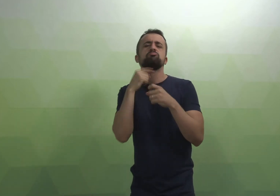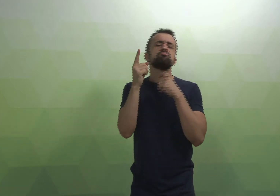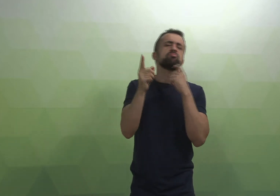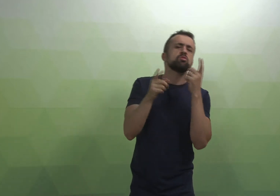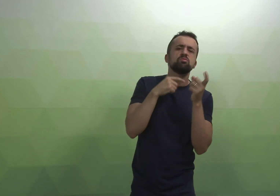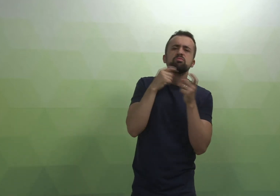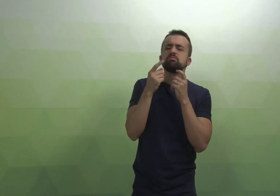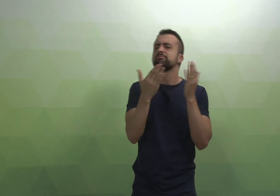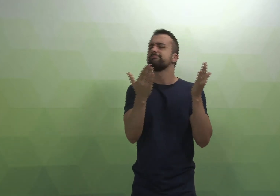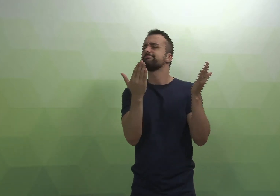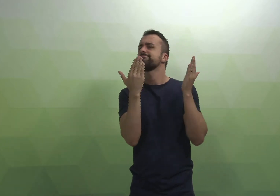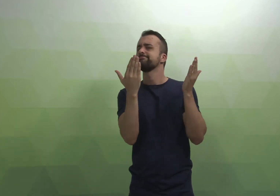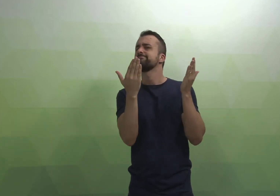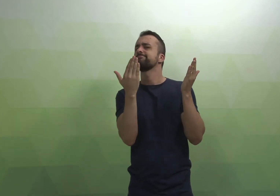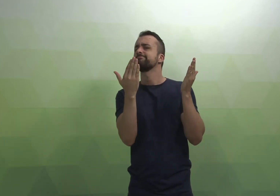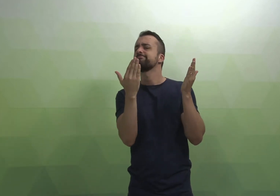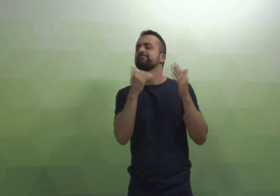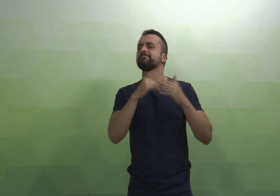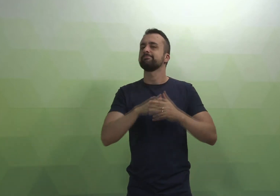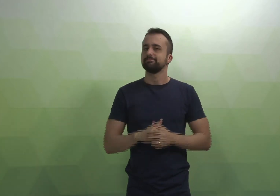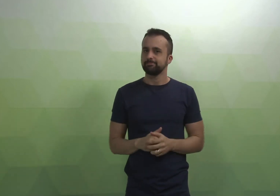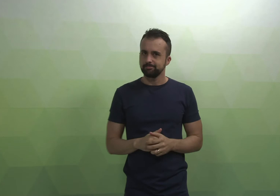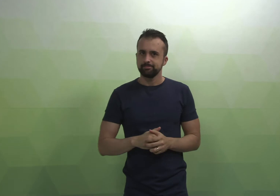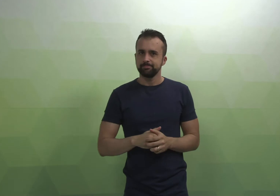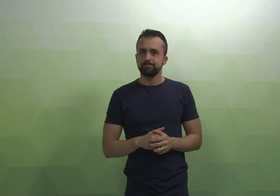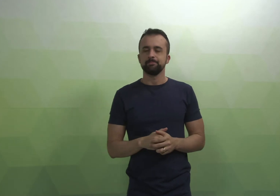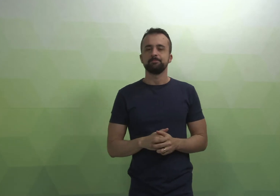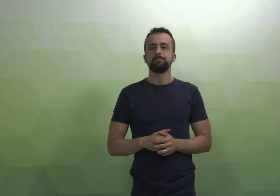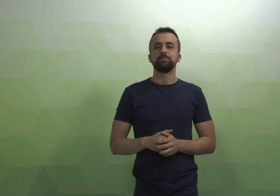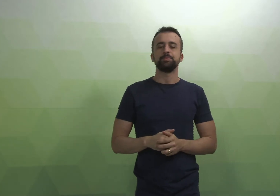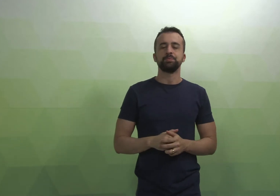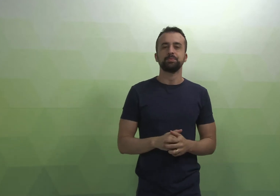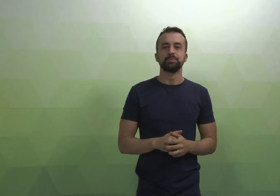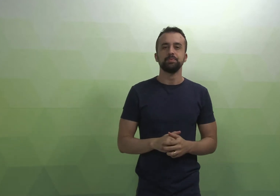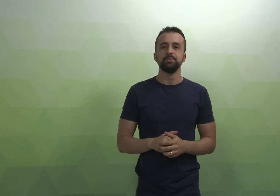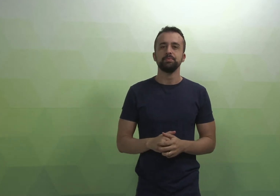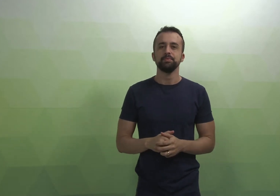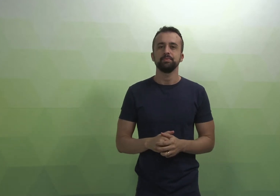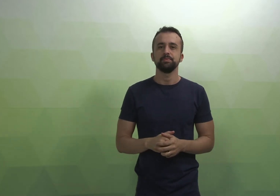interrogativas que expressam dúvida e desconfiança.